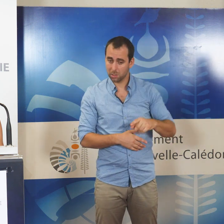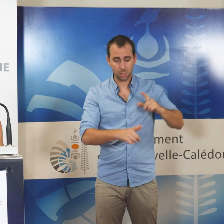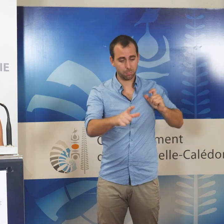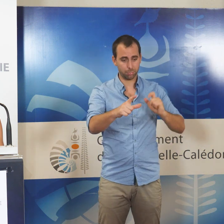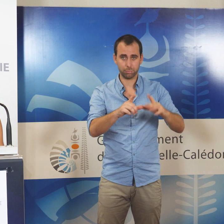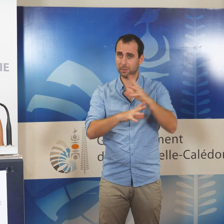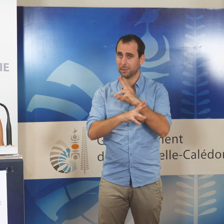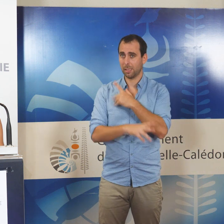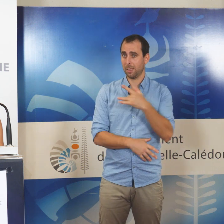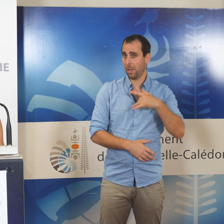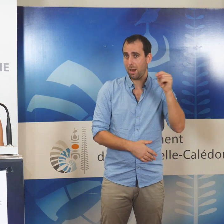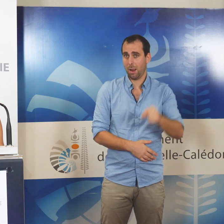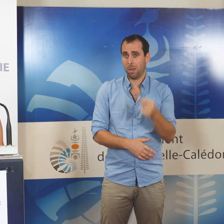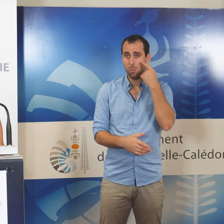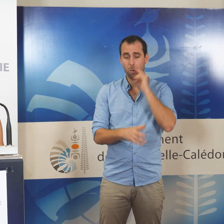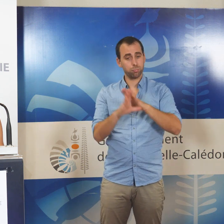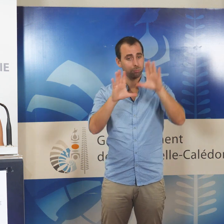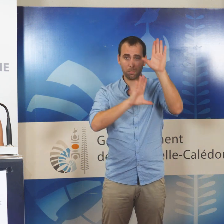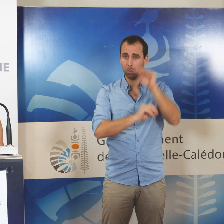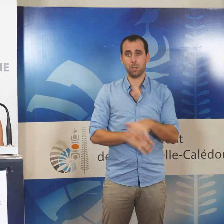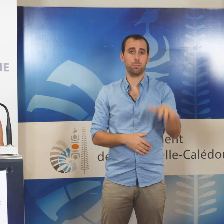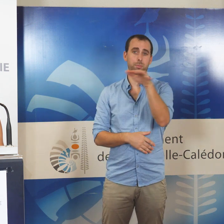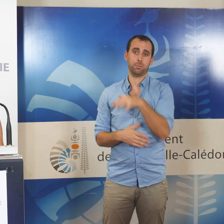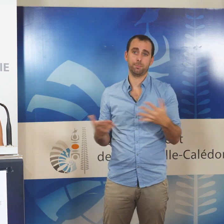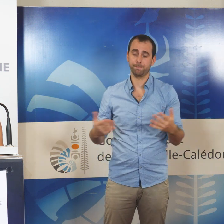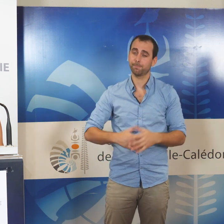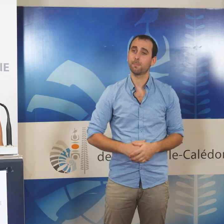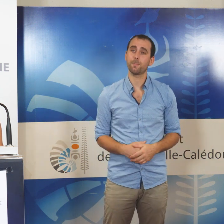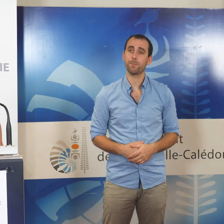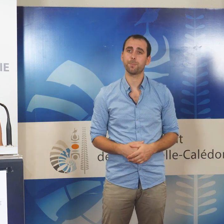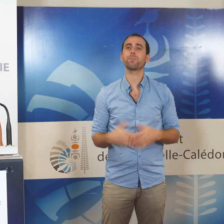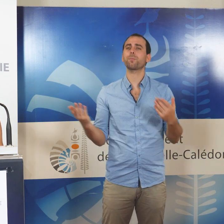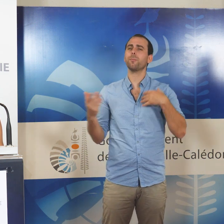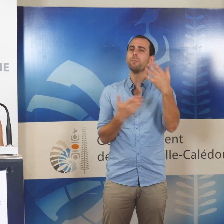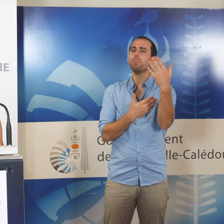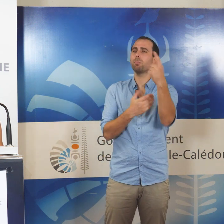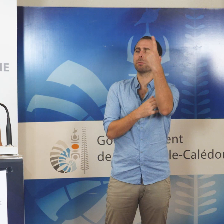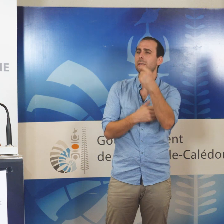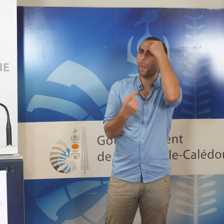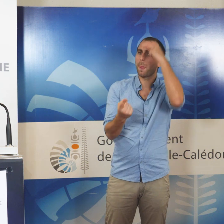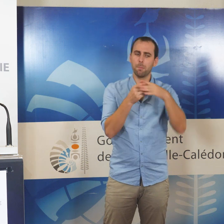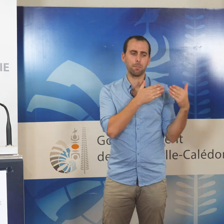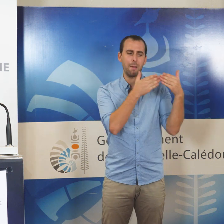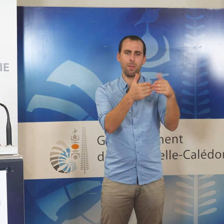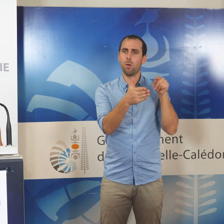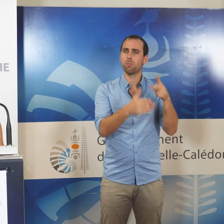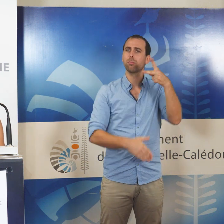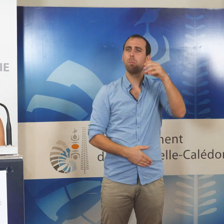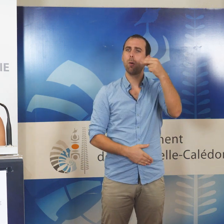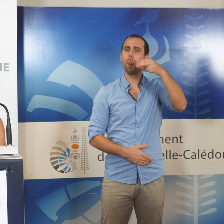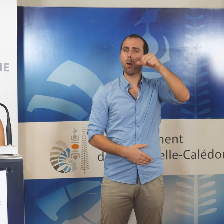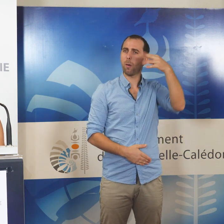phase avec ce qui est fait. Et vous savez, on a eu la question du Ponant qui était inarrivé et